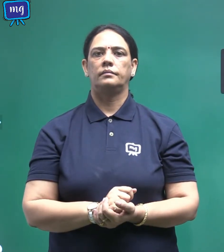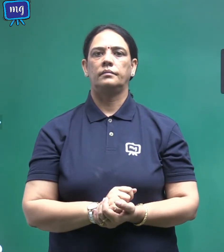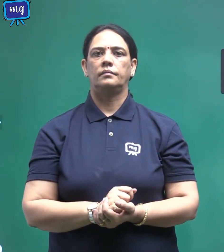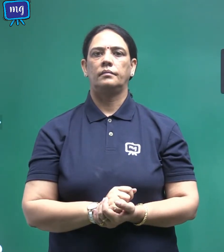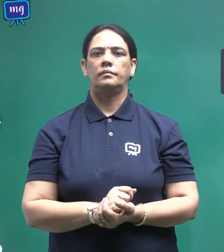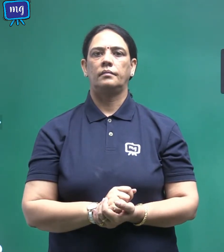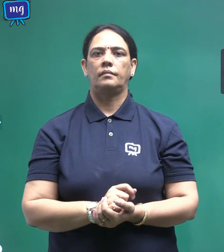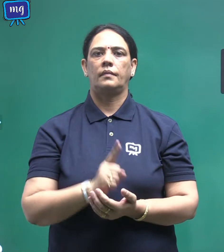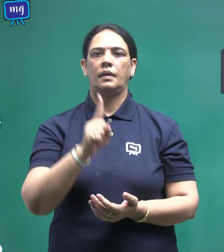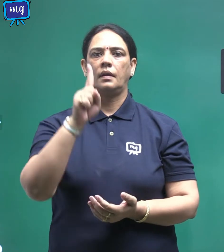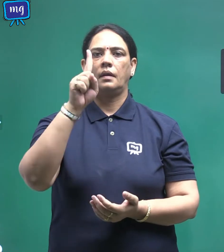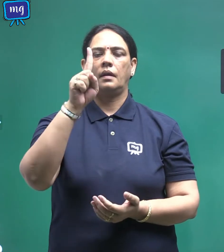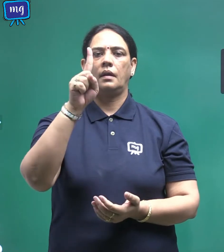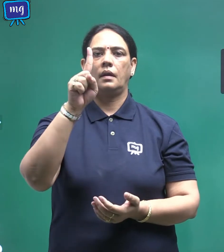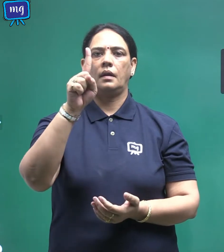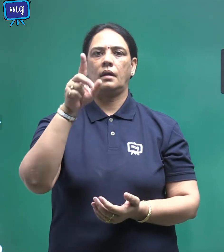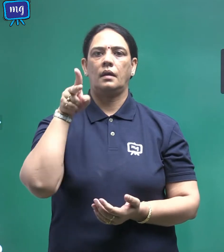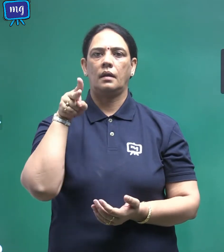1:5 को